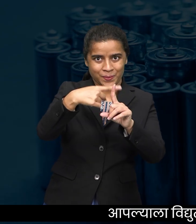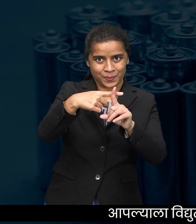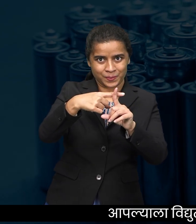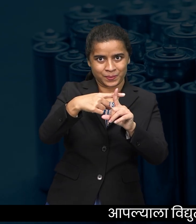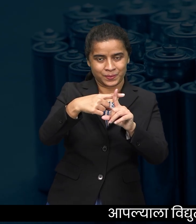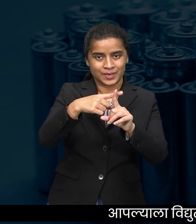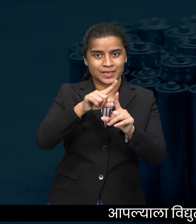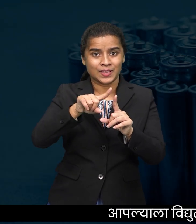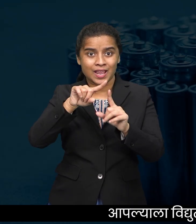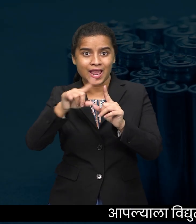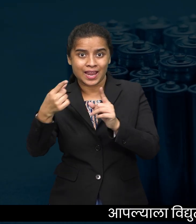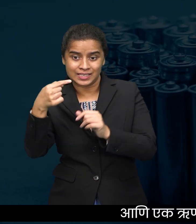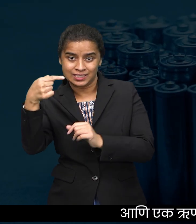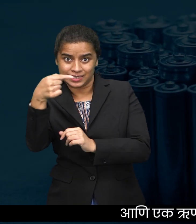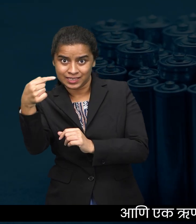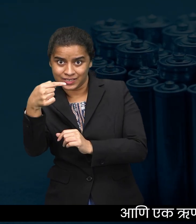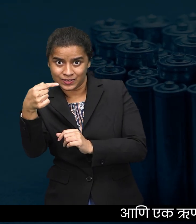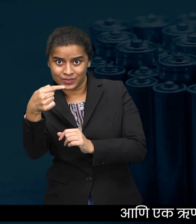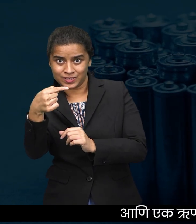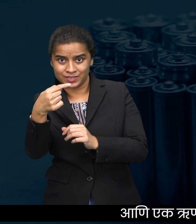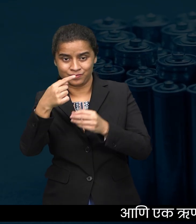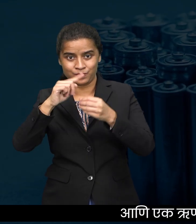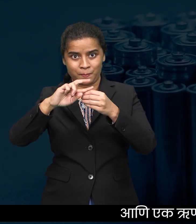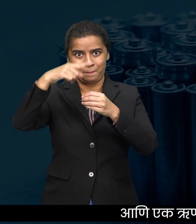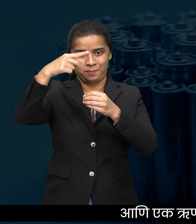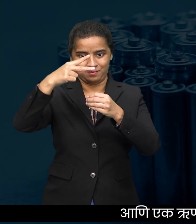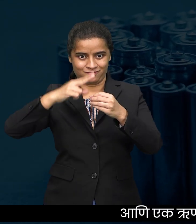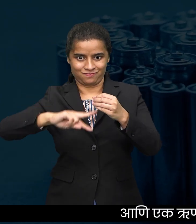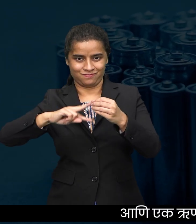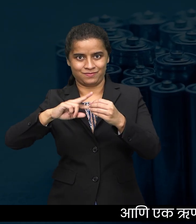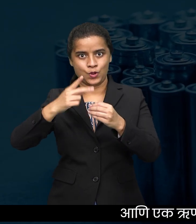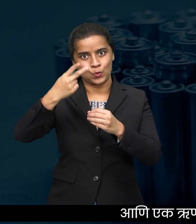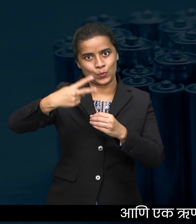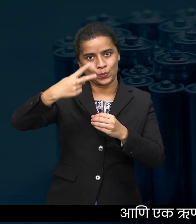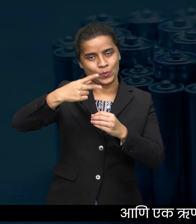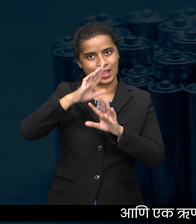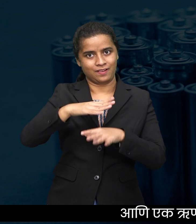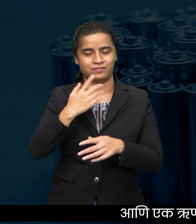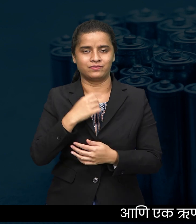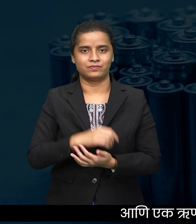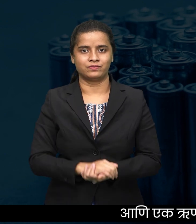चिन्ह आणि एक ऋण चिन्ह देखील दिसते.